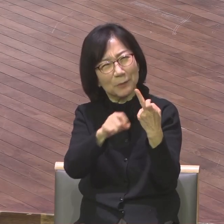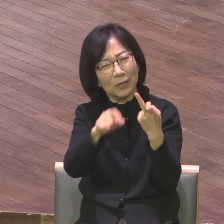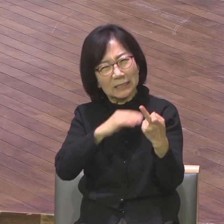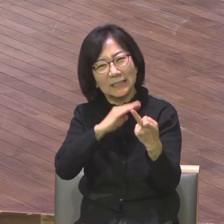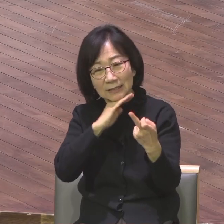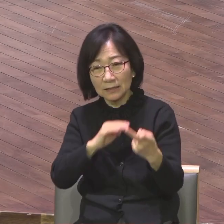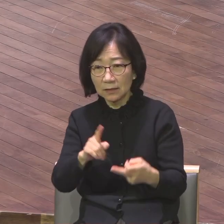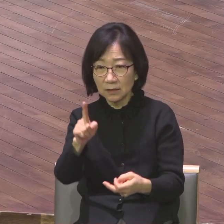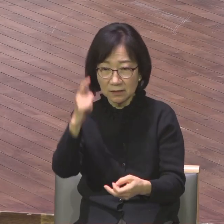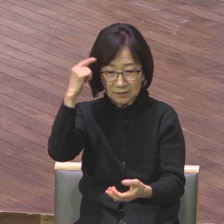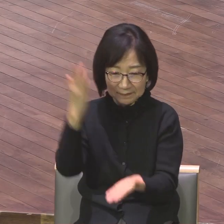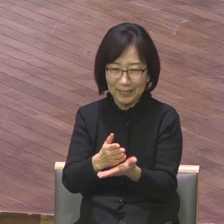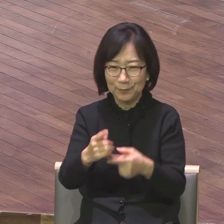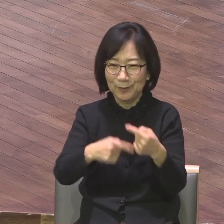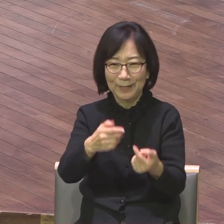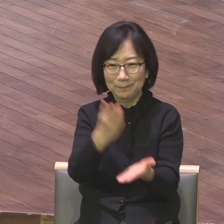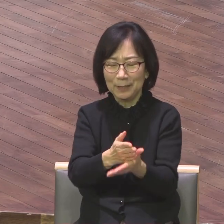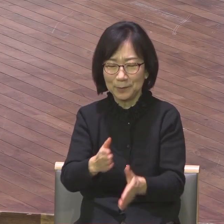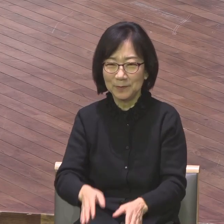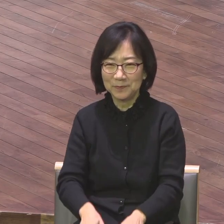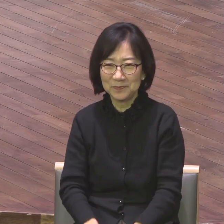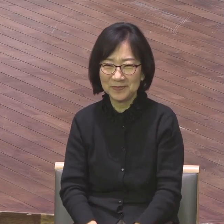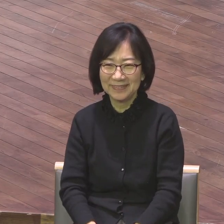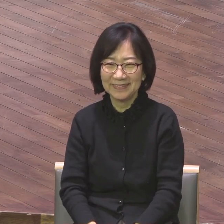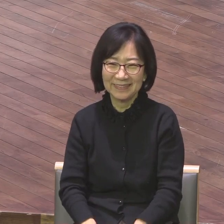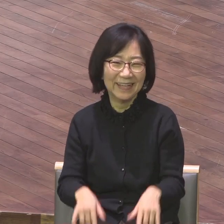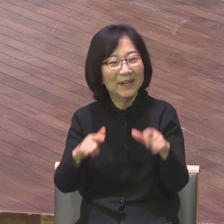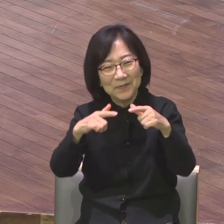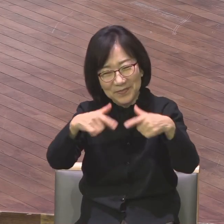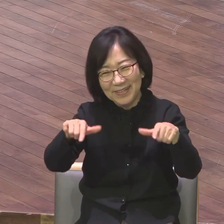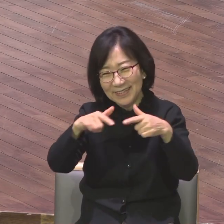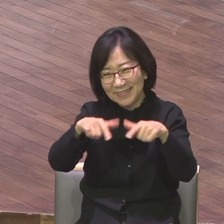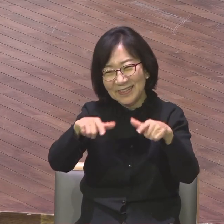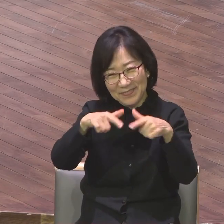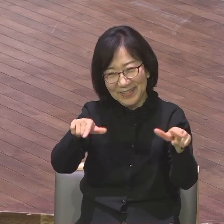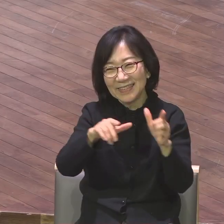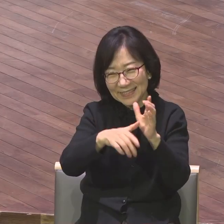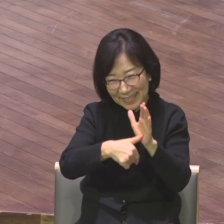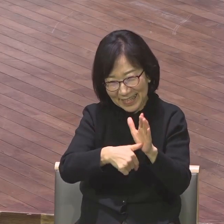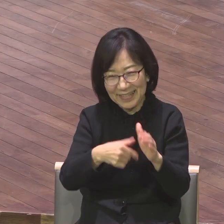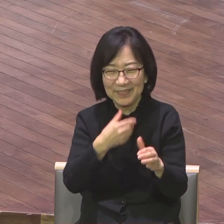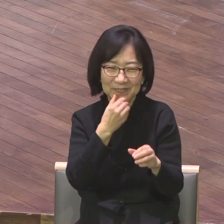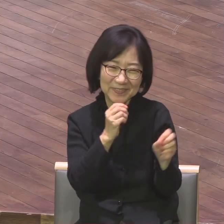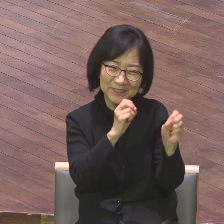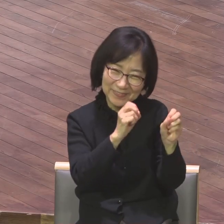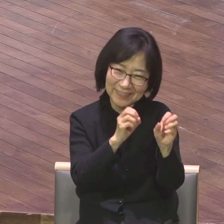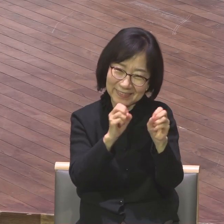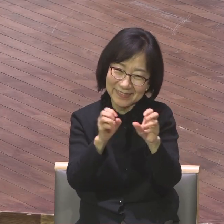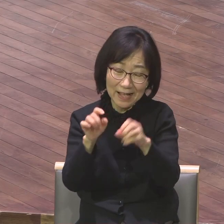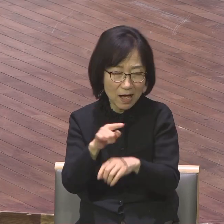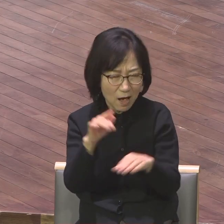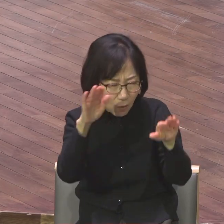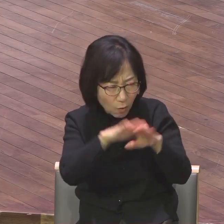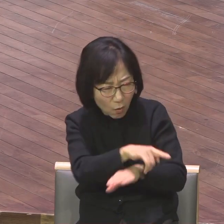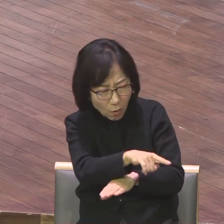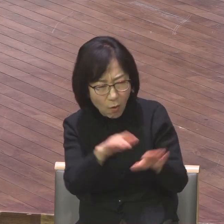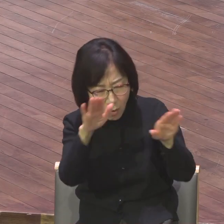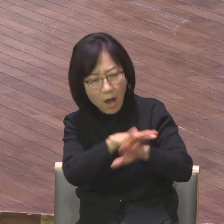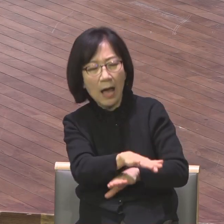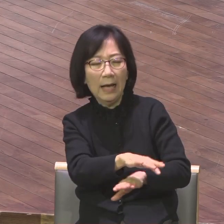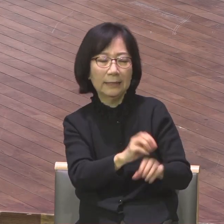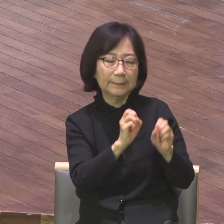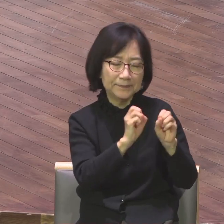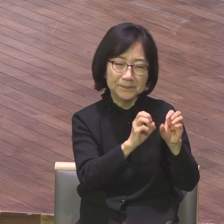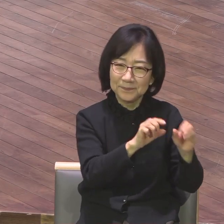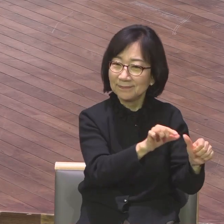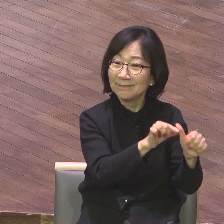때 늘 나는 빛의 사자다. 세상의 빛이다. 어둠에 빠진 자들을 건져내야 된다. 아멘.